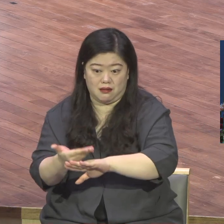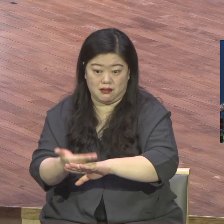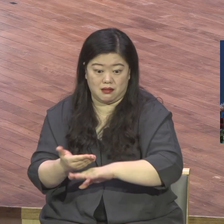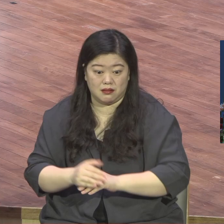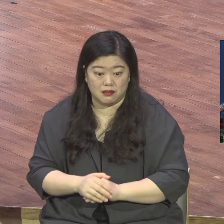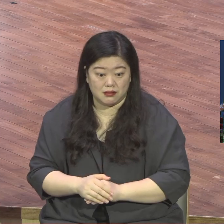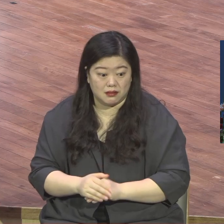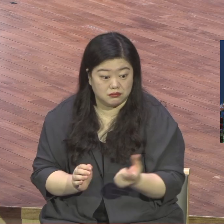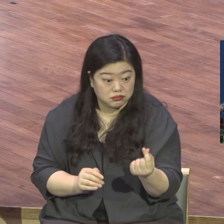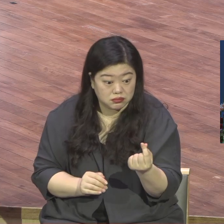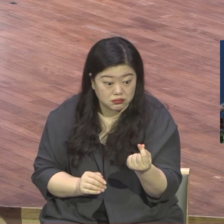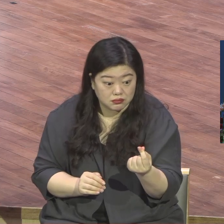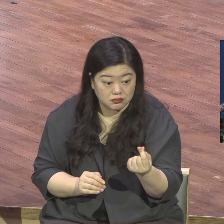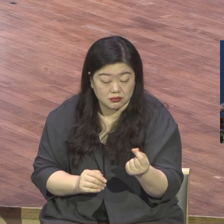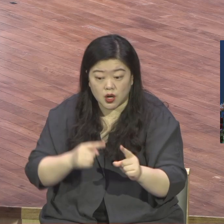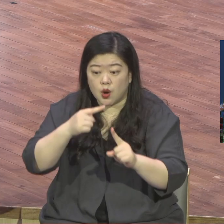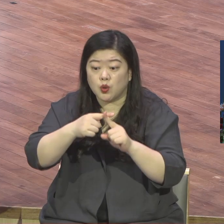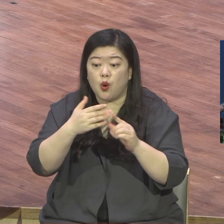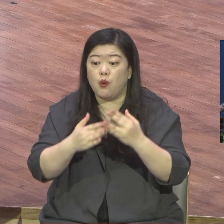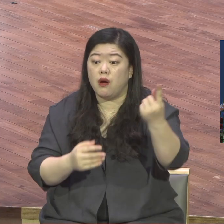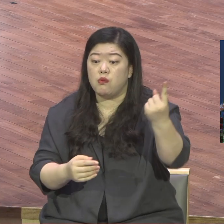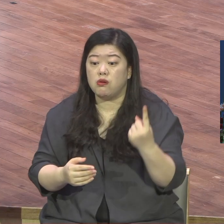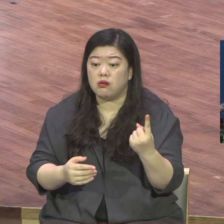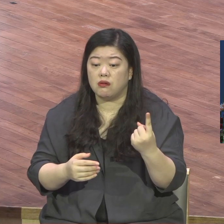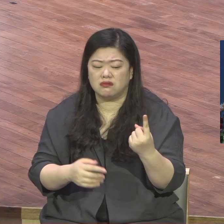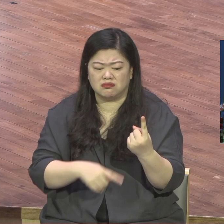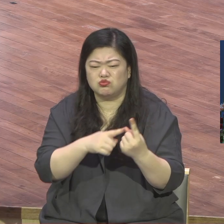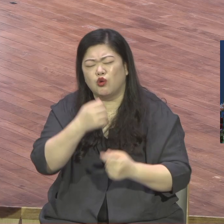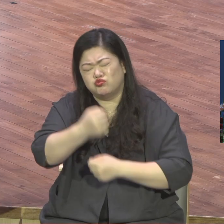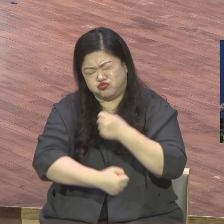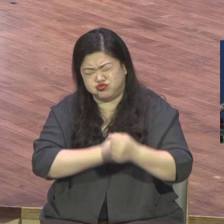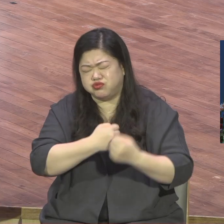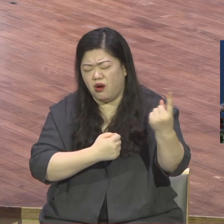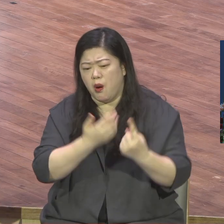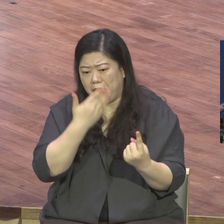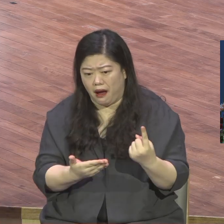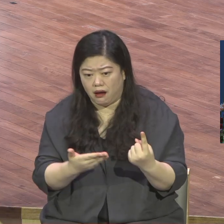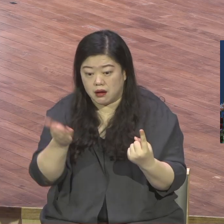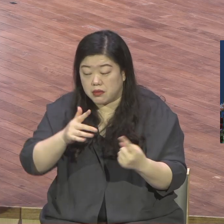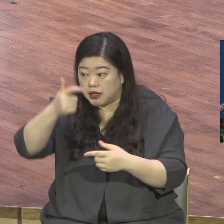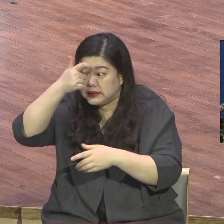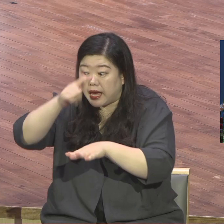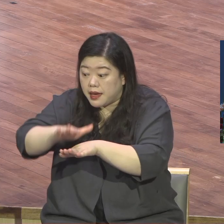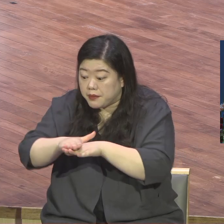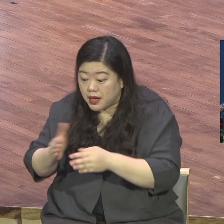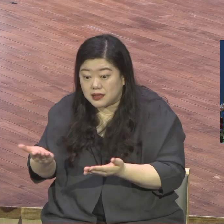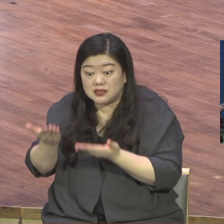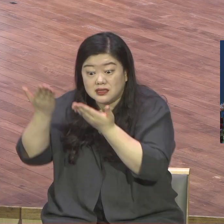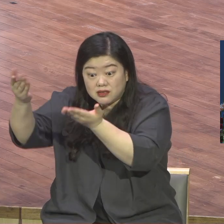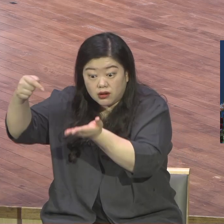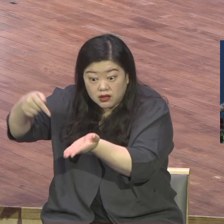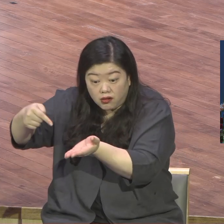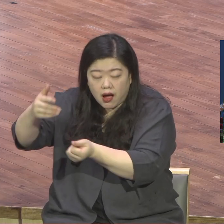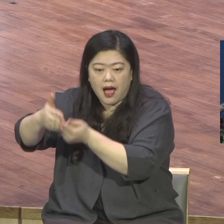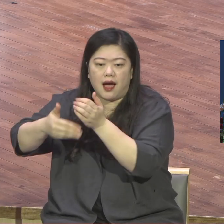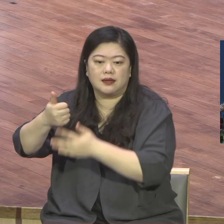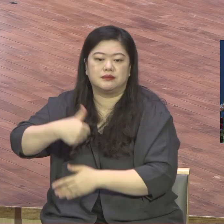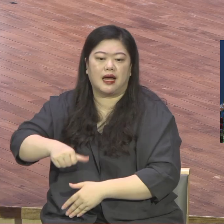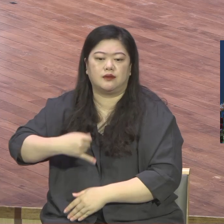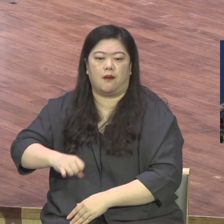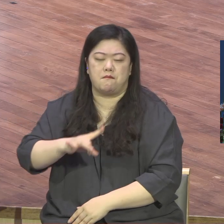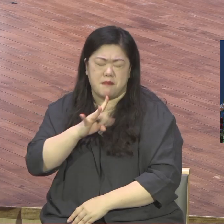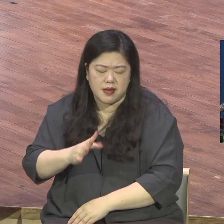예배드리러 나왔어요. 이게 우리 특권이에요. 근데 하나님과 화목된 상태로 예배드릴 수 있는